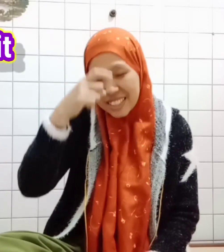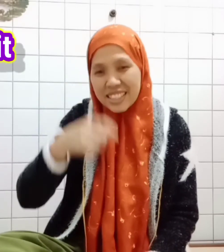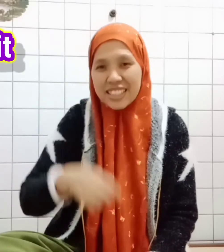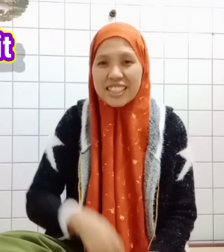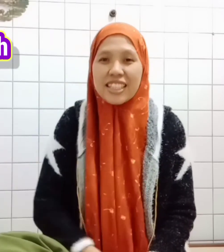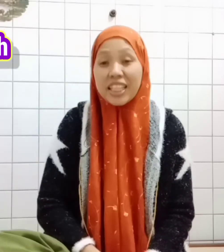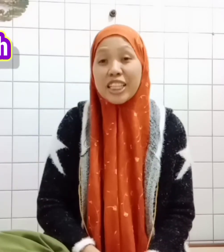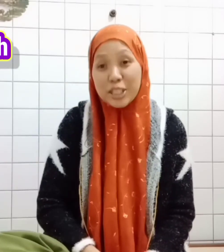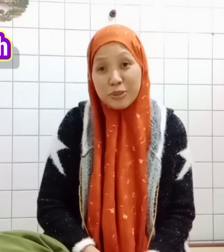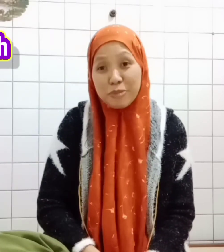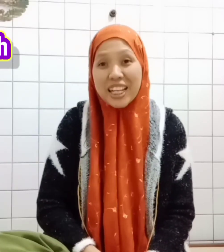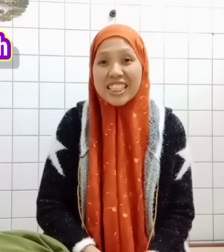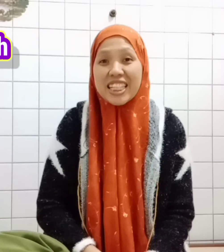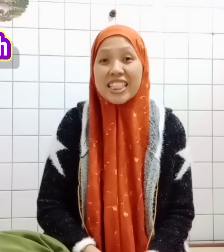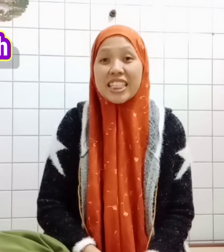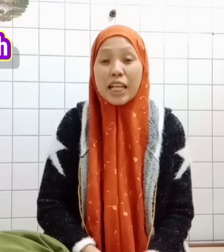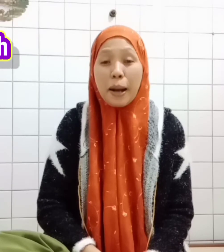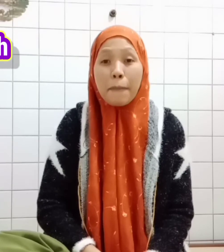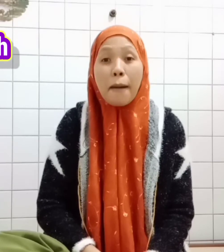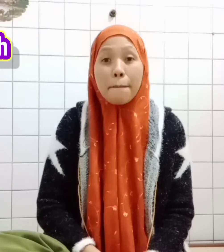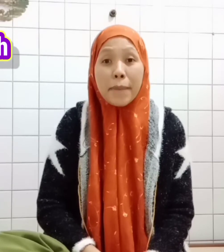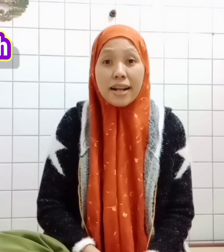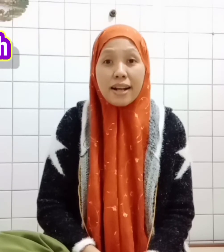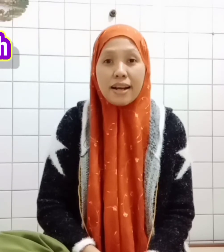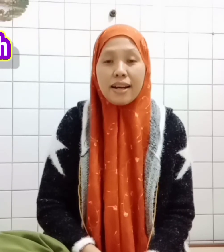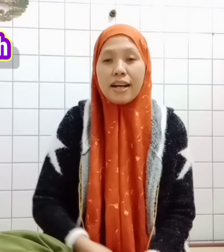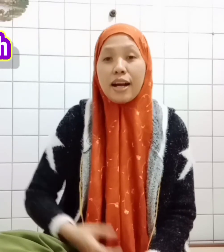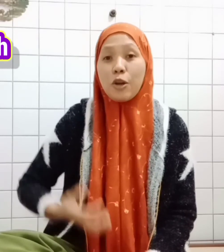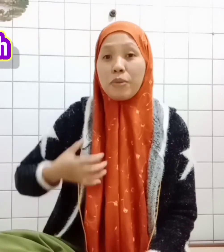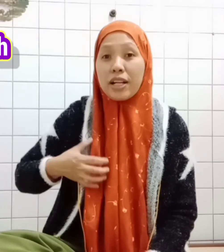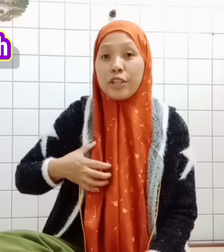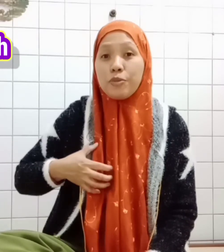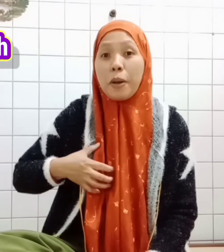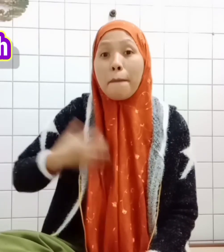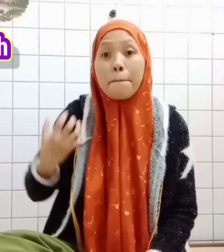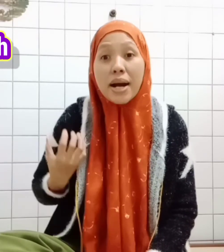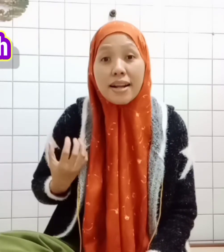Sakit. Terus perasaan keenam, marah. Kalau marah itu marah.